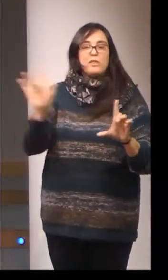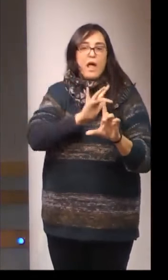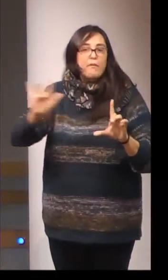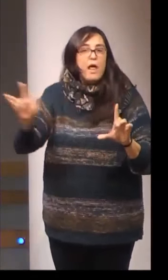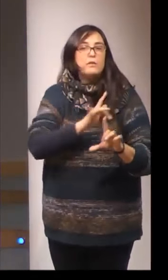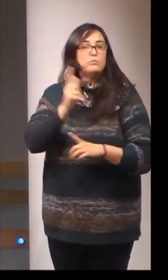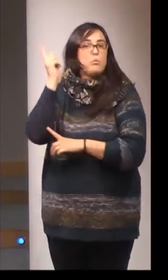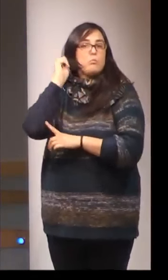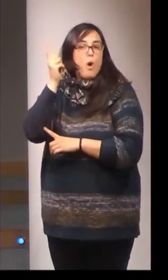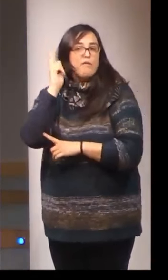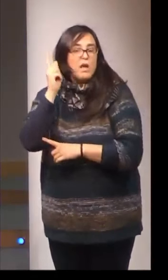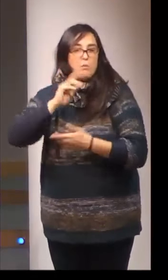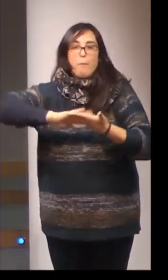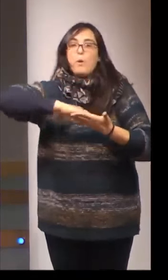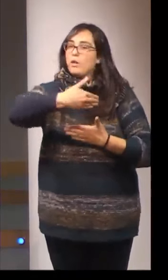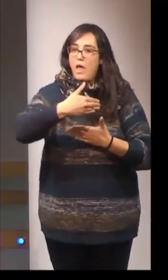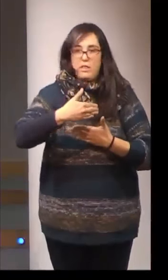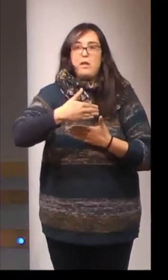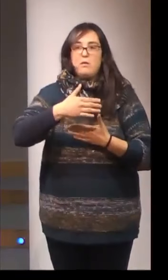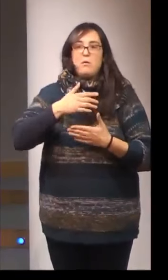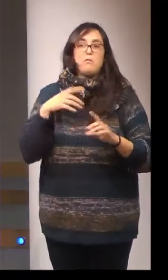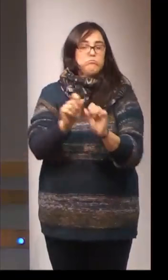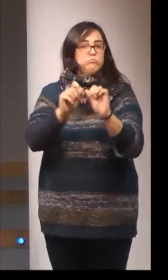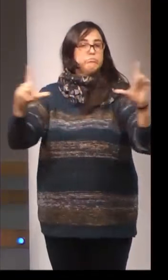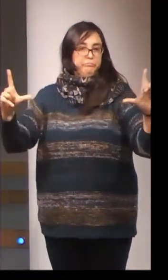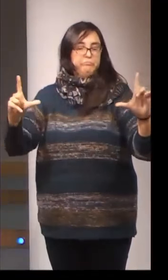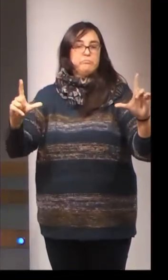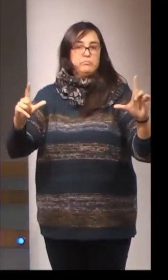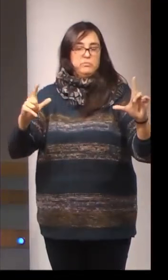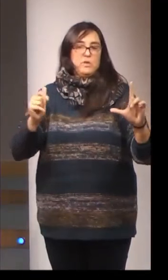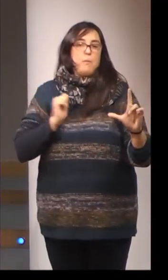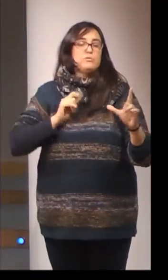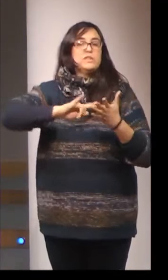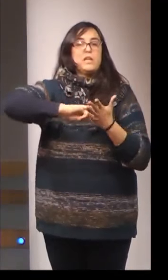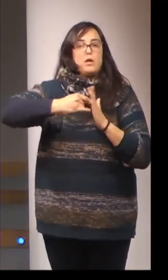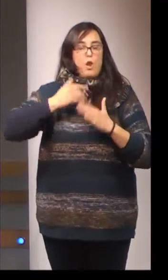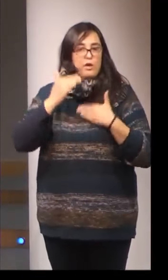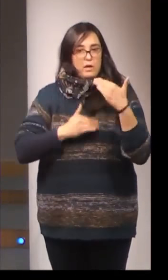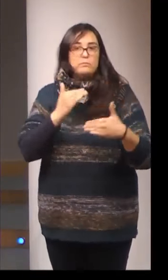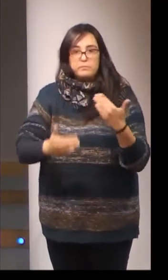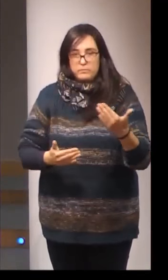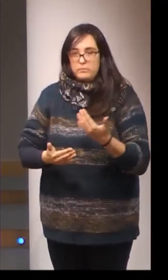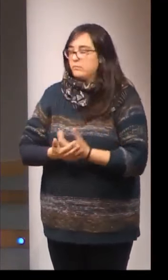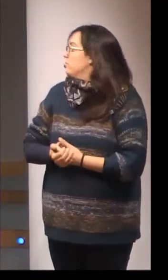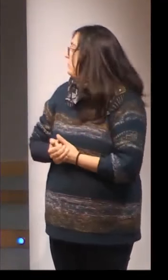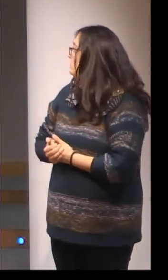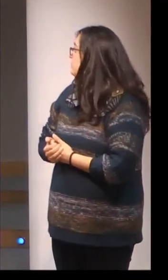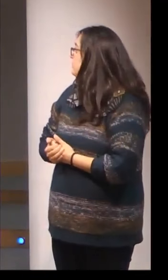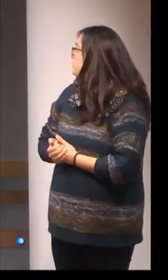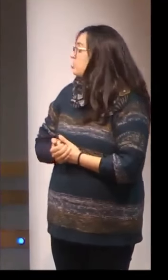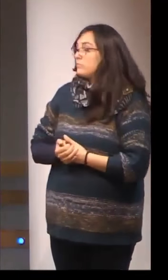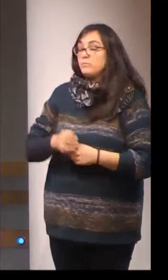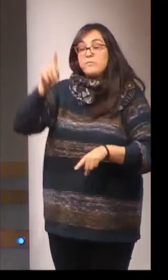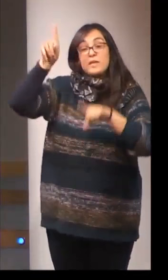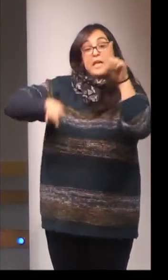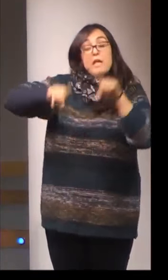Se puede llevar a cabo la consecución o la implementación de este cuestionario a través